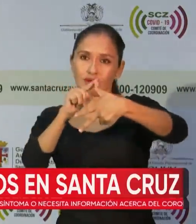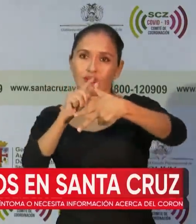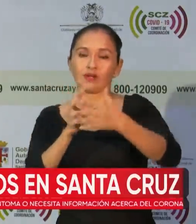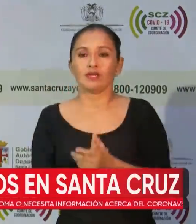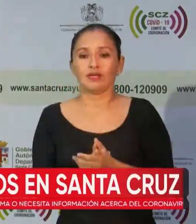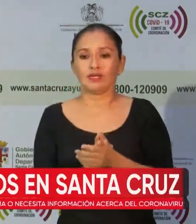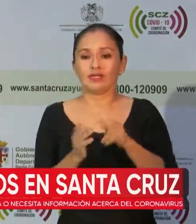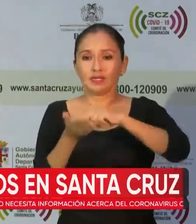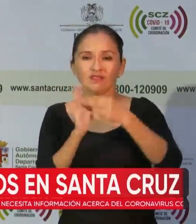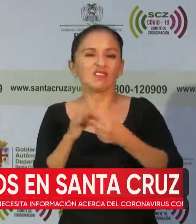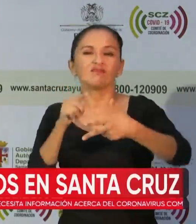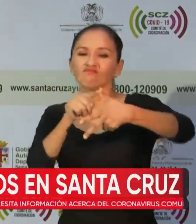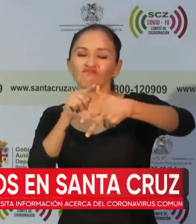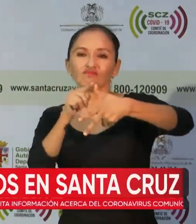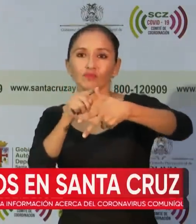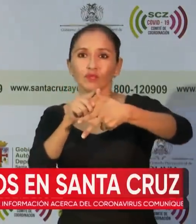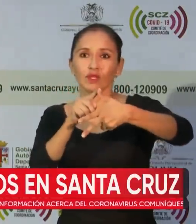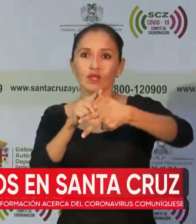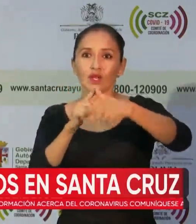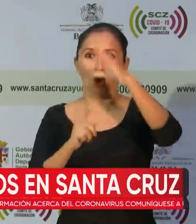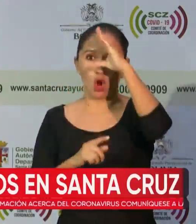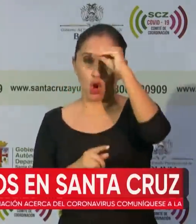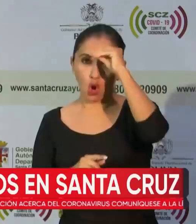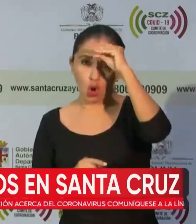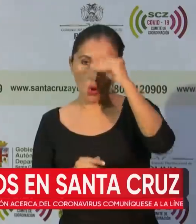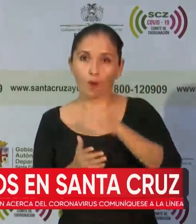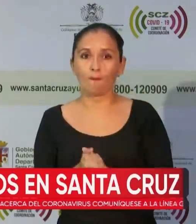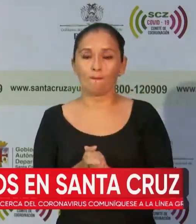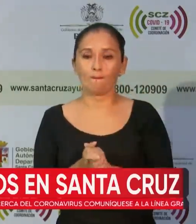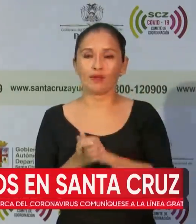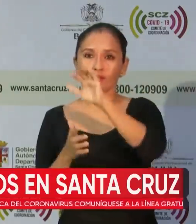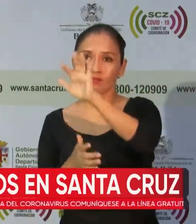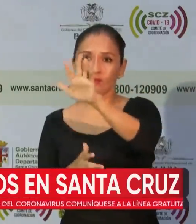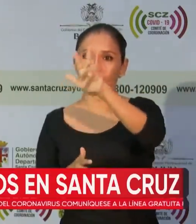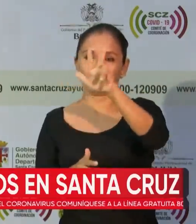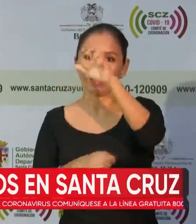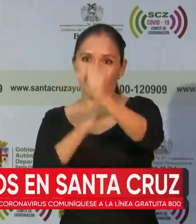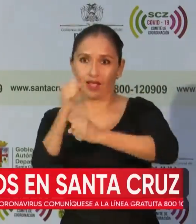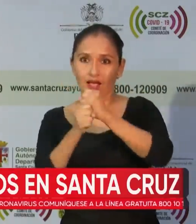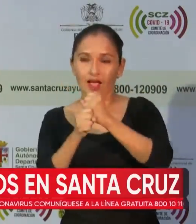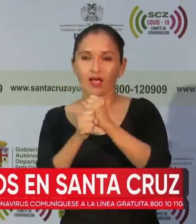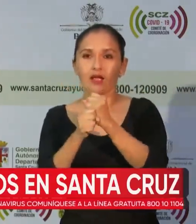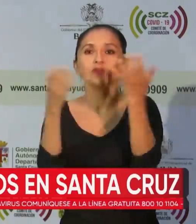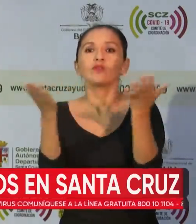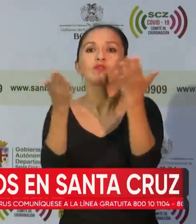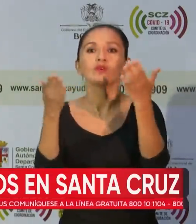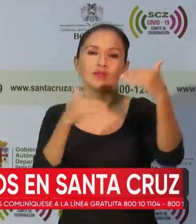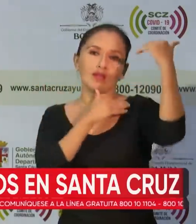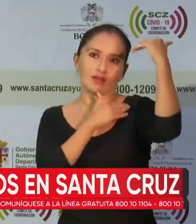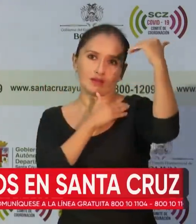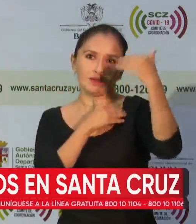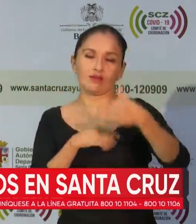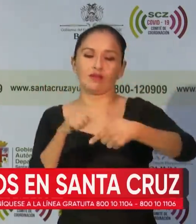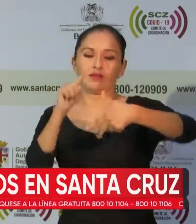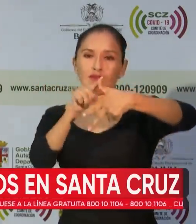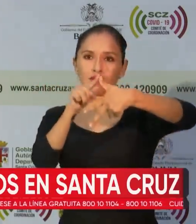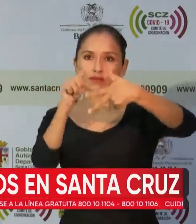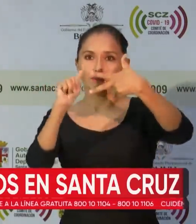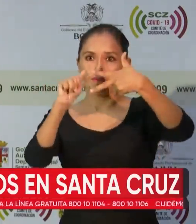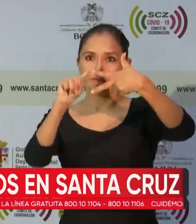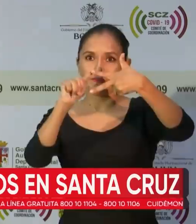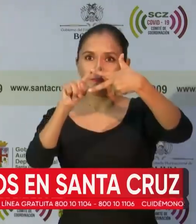los cuales corresponden a un paciente del sexo masculino de 53 años de edad del municipio de Santa Cruz de la Sierra.